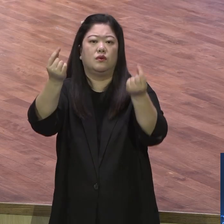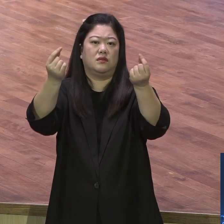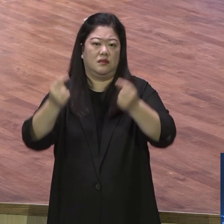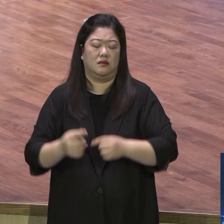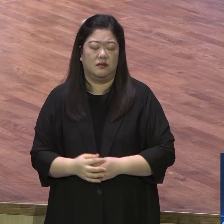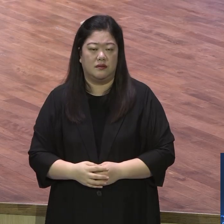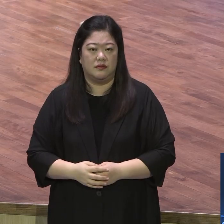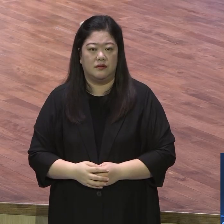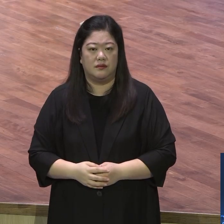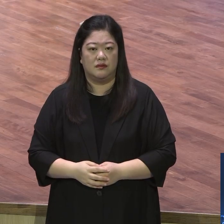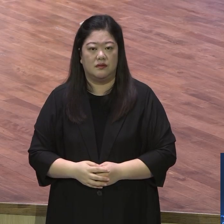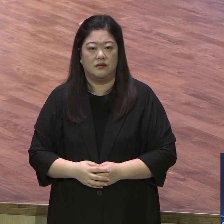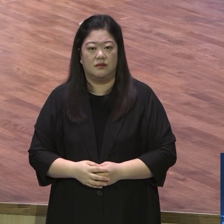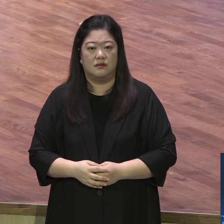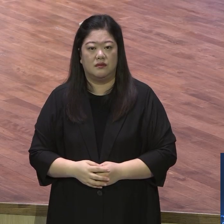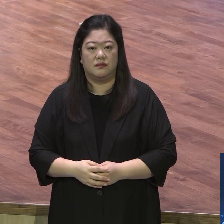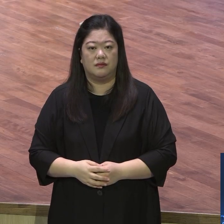마비되었어